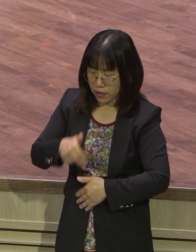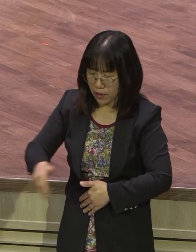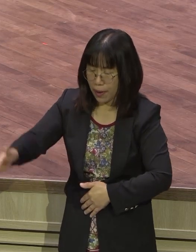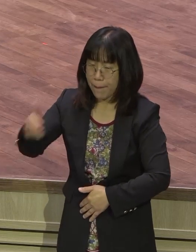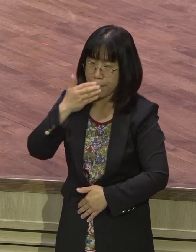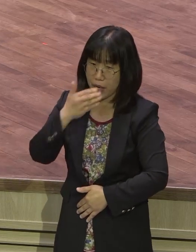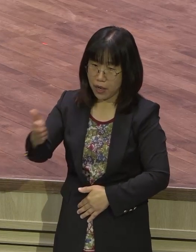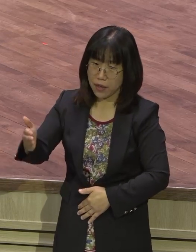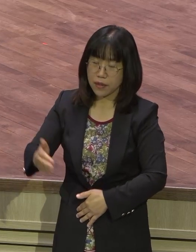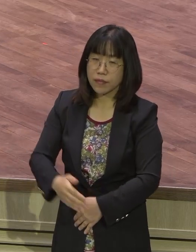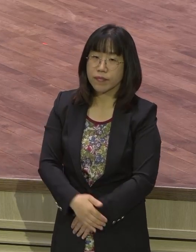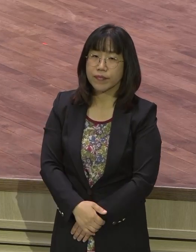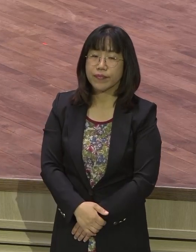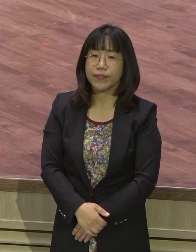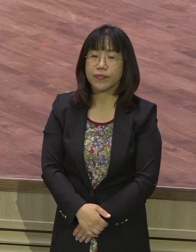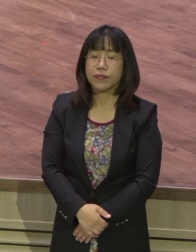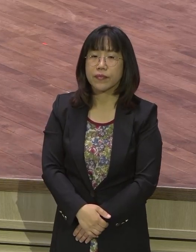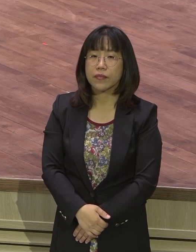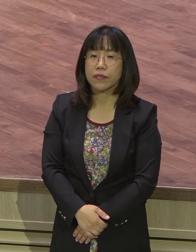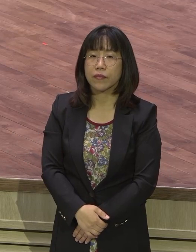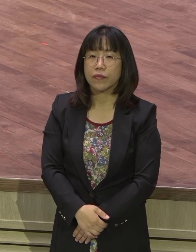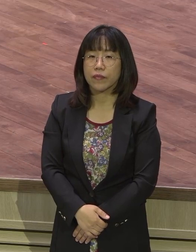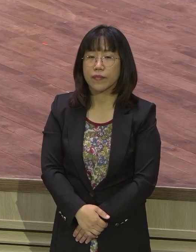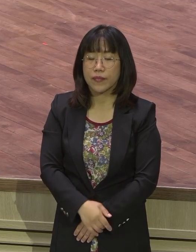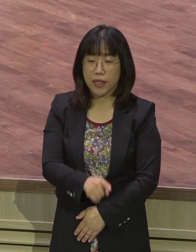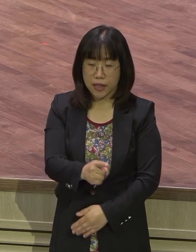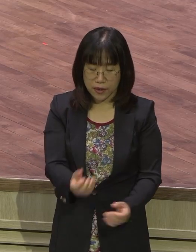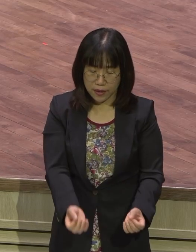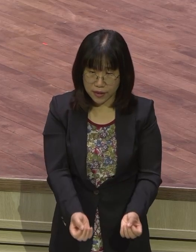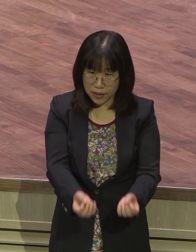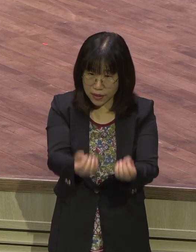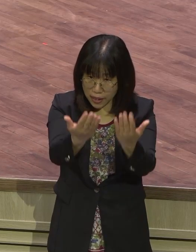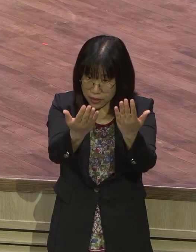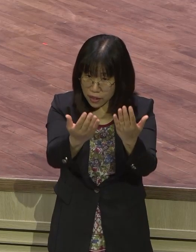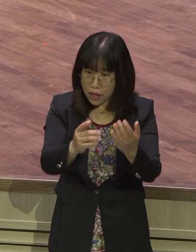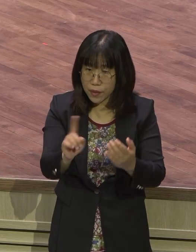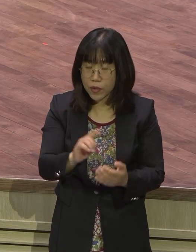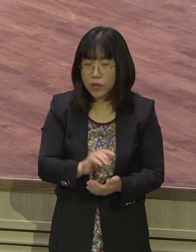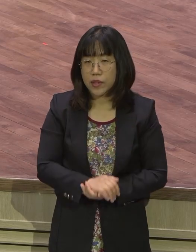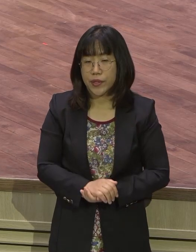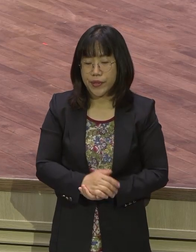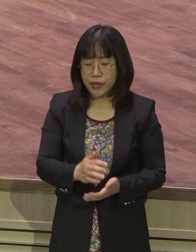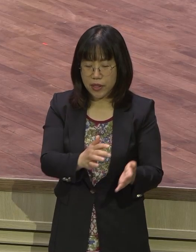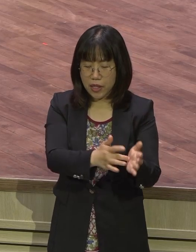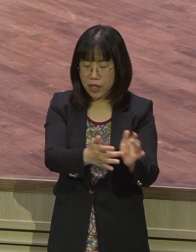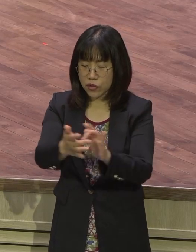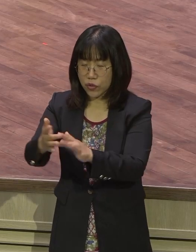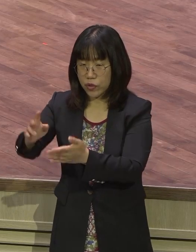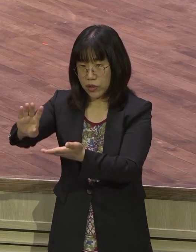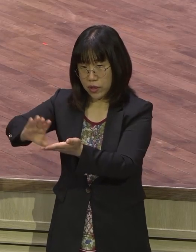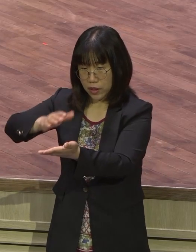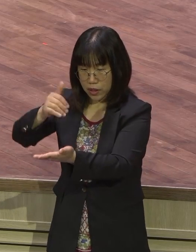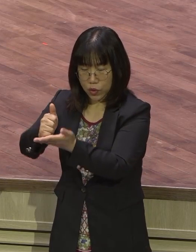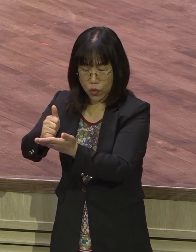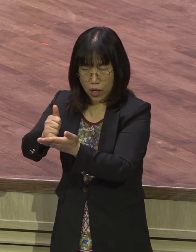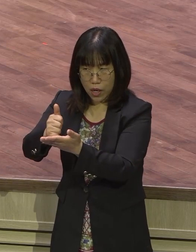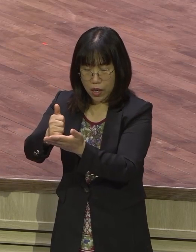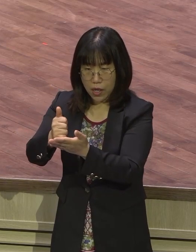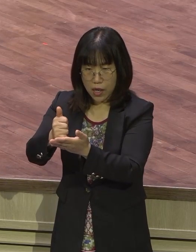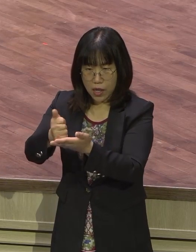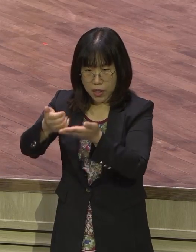구약시대 이런 제사의식은요 예수 그리스도께서 오심으로